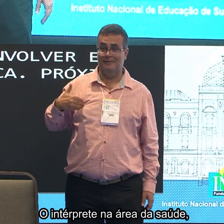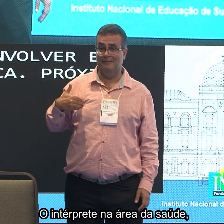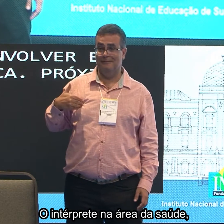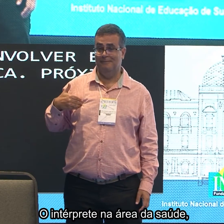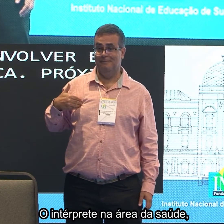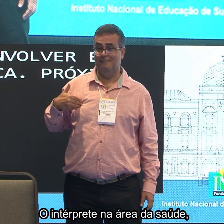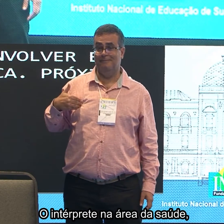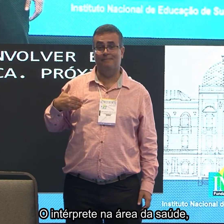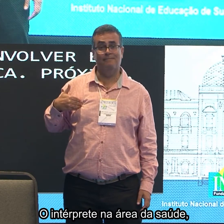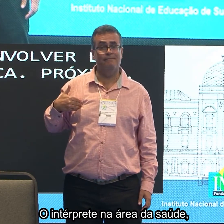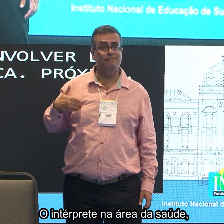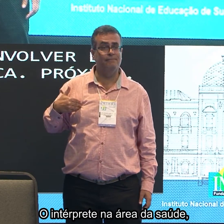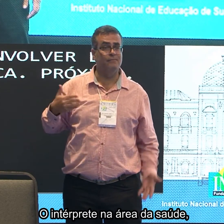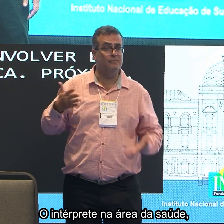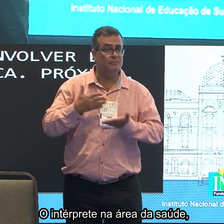Também o intérprete na área da saúde.